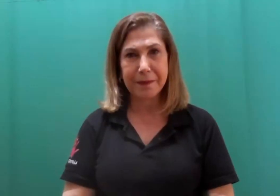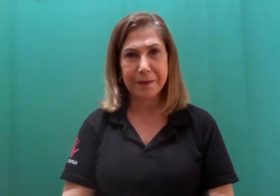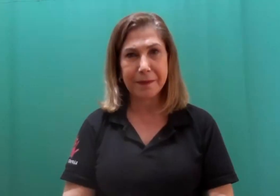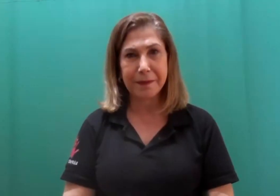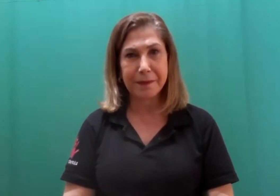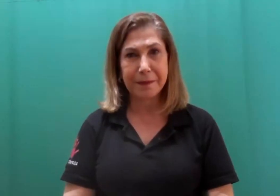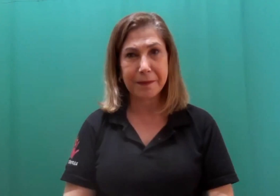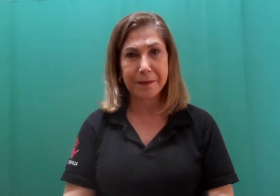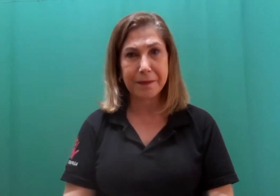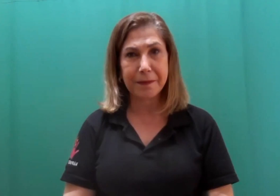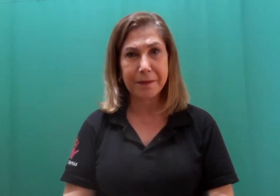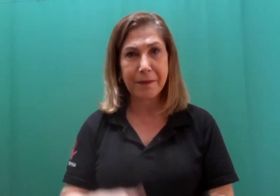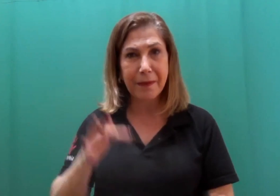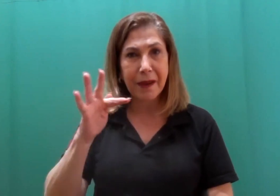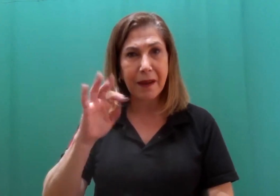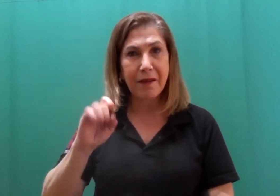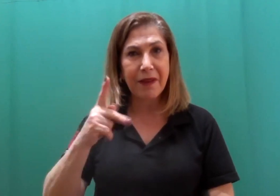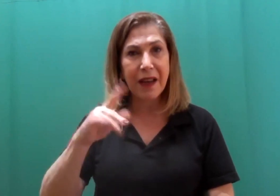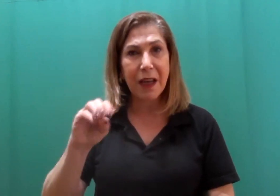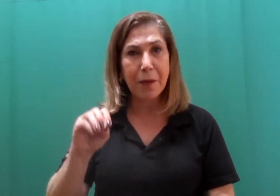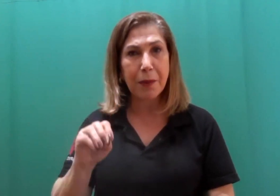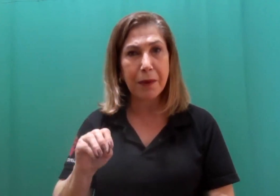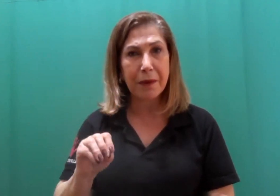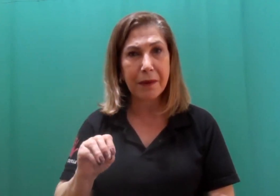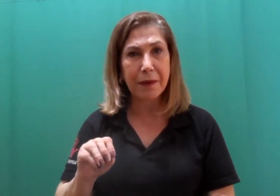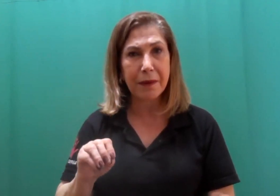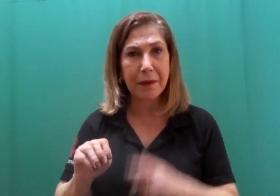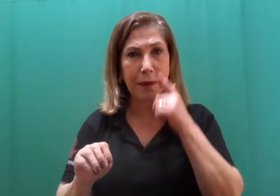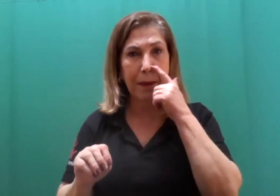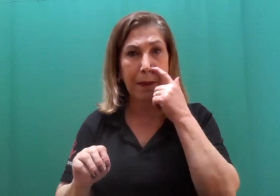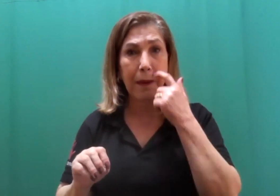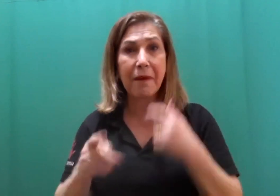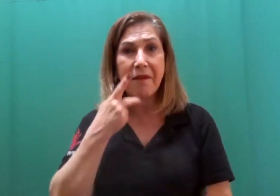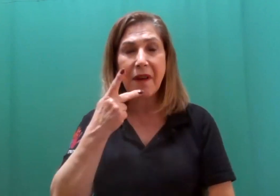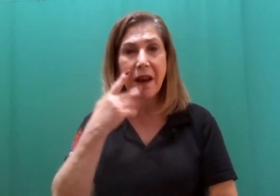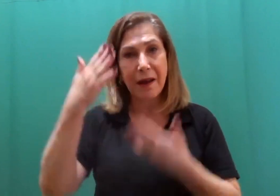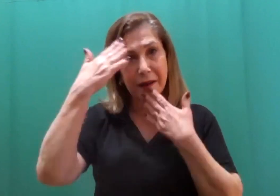Eu não sei se o Filippo entendeu, gente. Foi o que eu falei muito rápido.